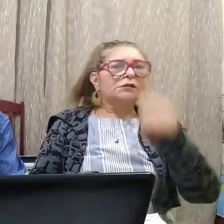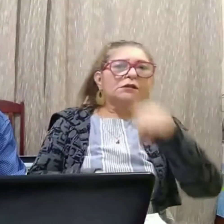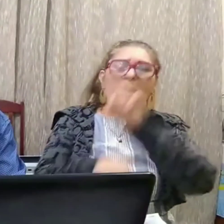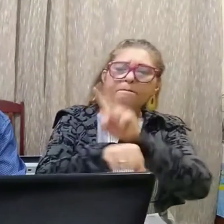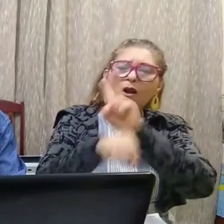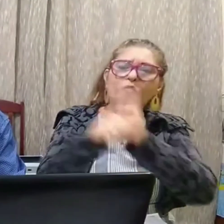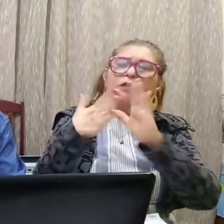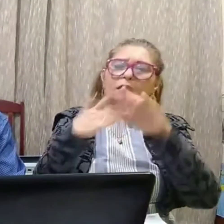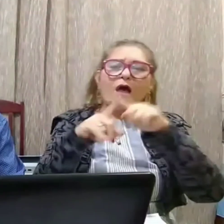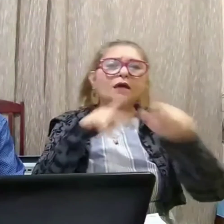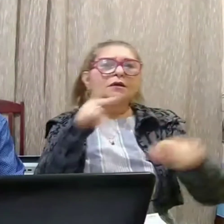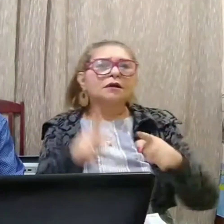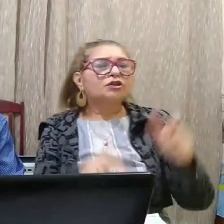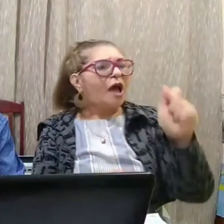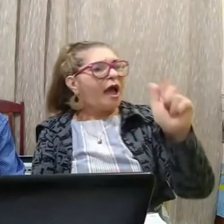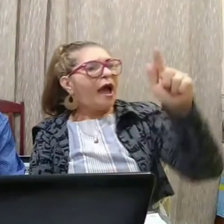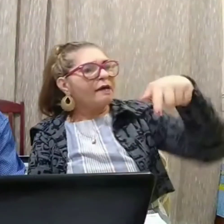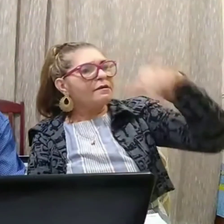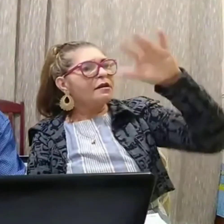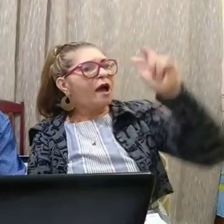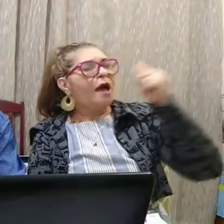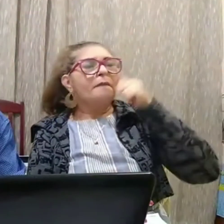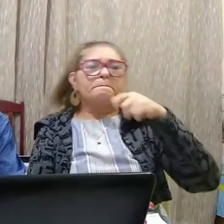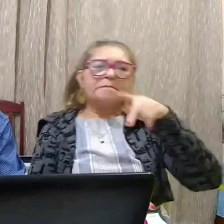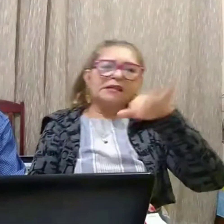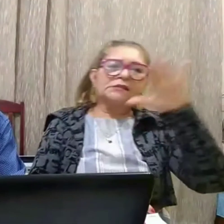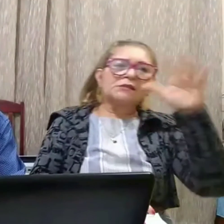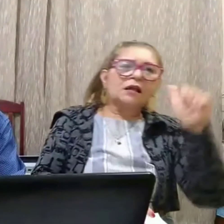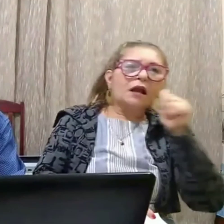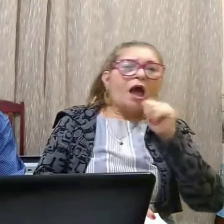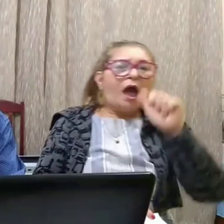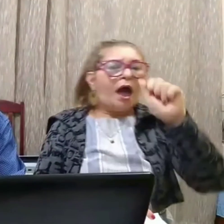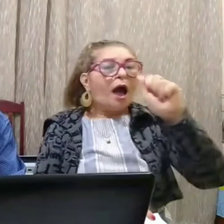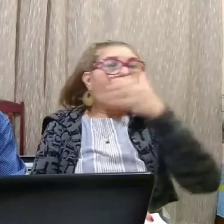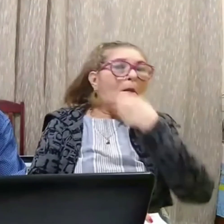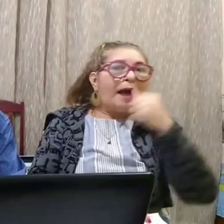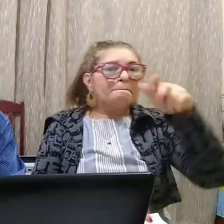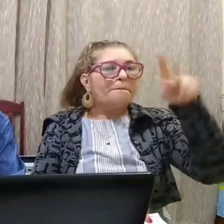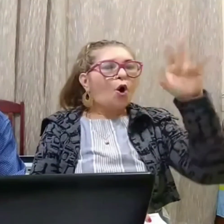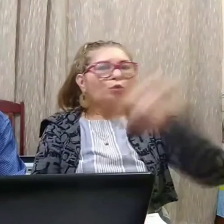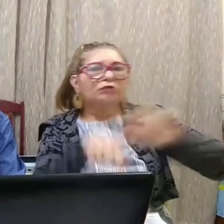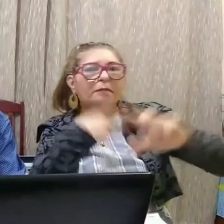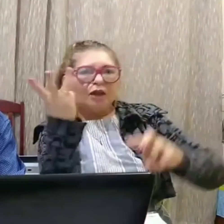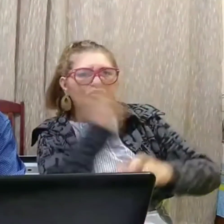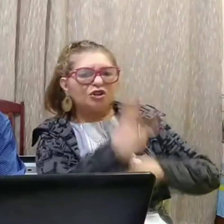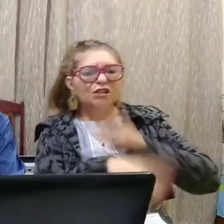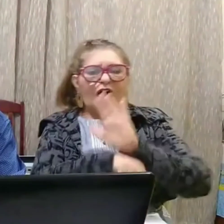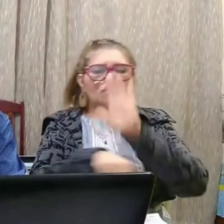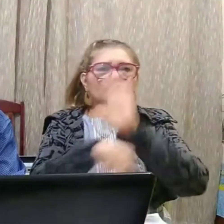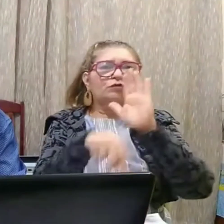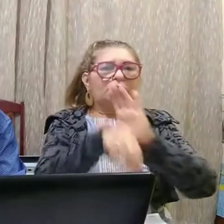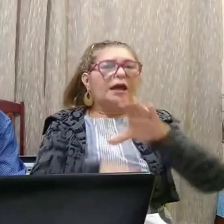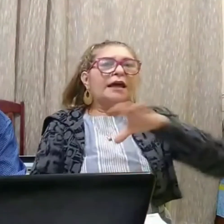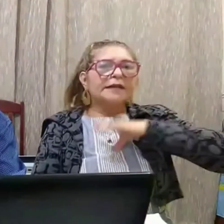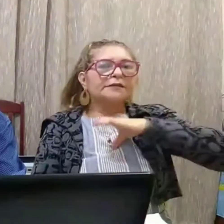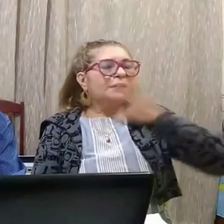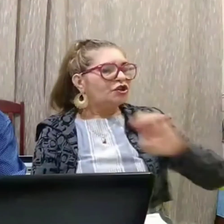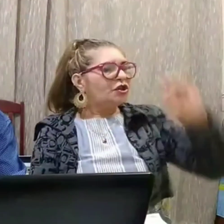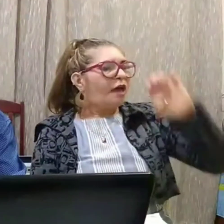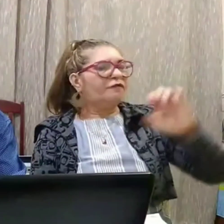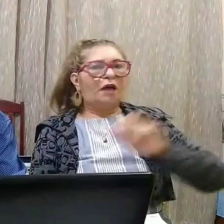igreja. Áquila, Priscila e Apolo também trabalharam lá na cidade de Éfeso. O apóstolo